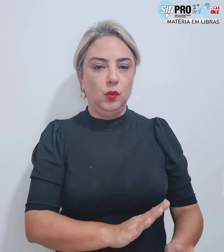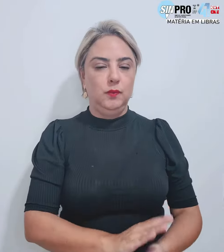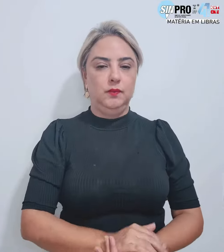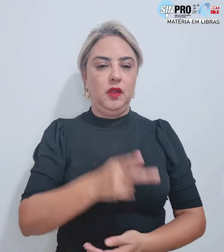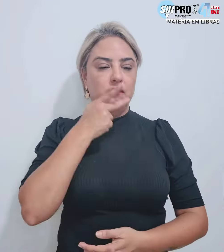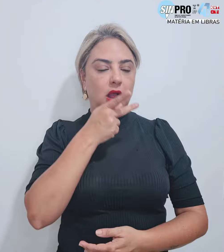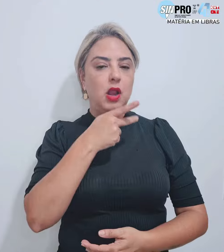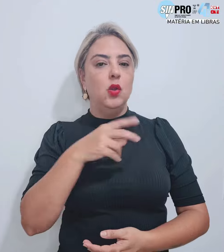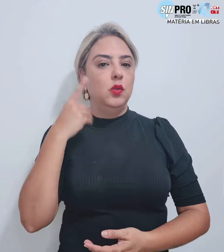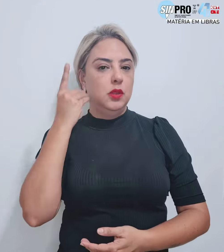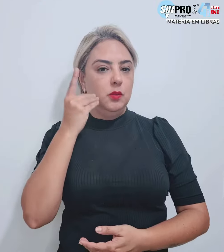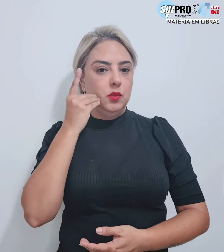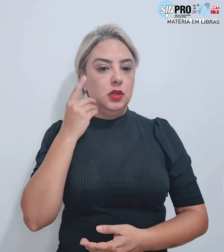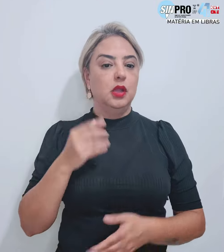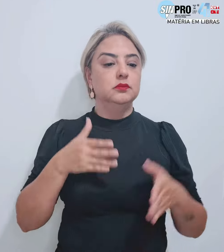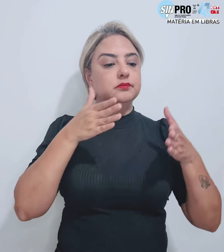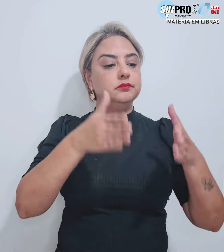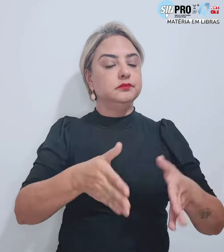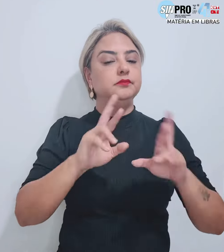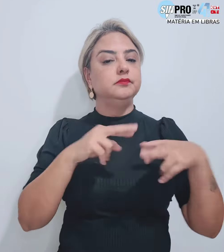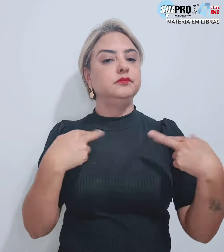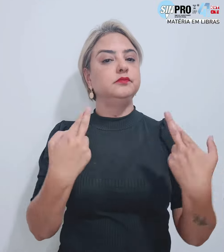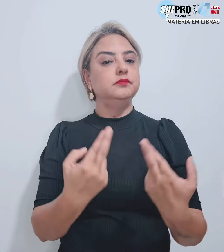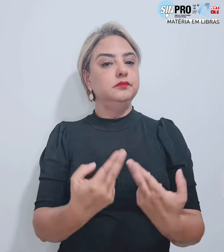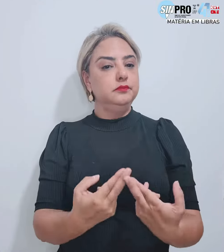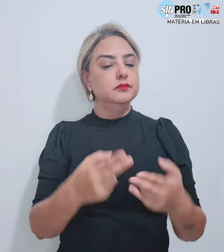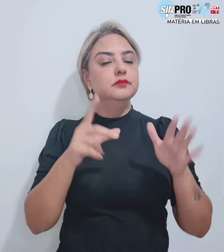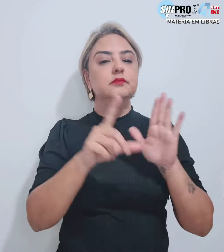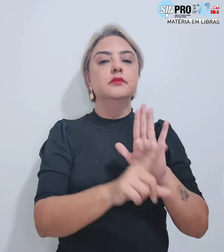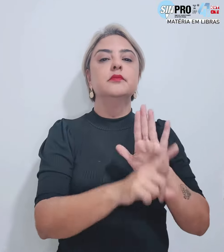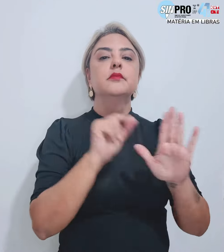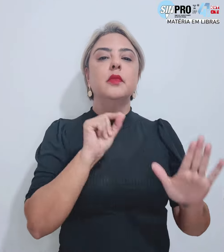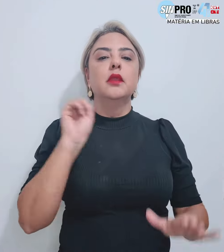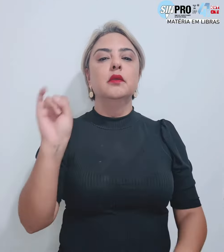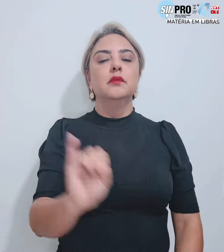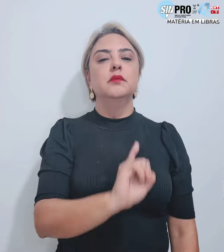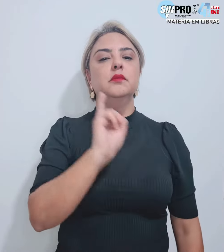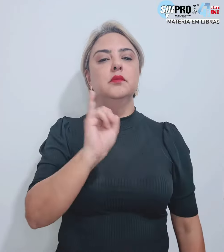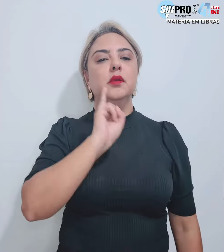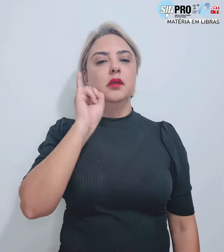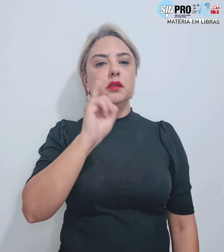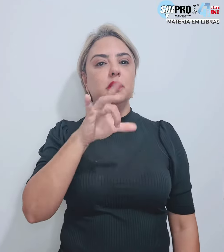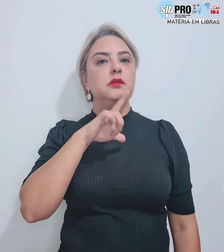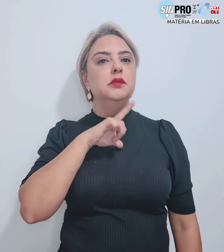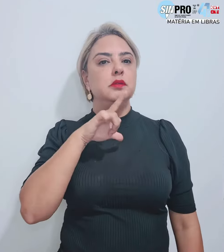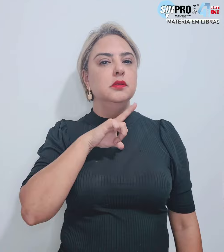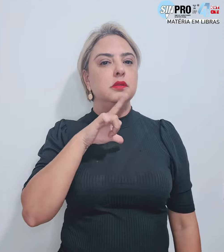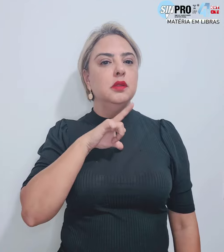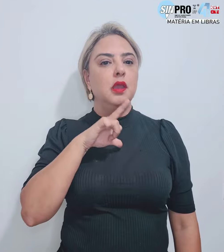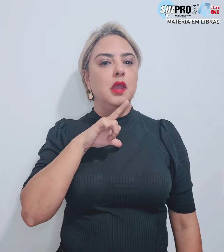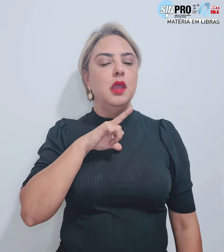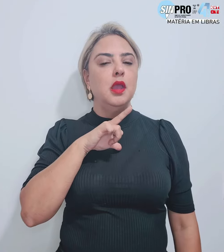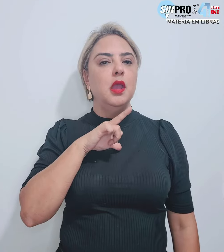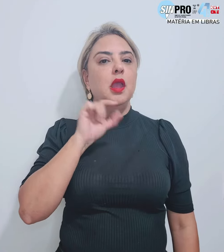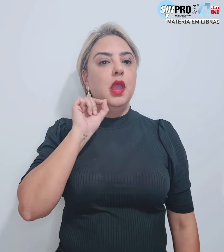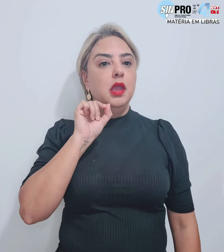Os participantes da reunião destacaram a importância de manter e acentuar a